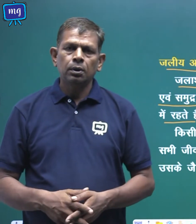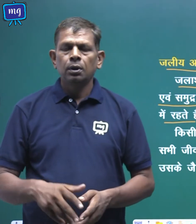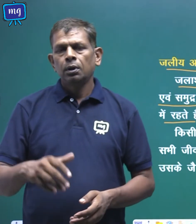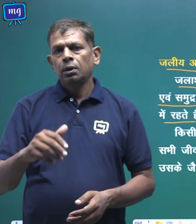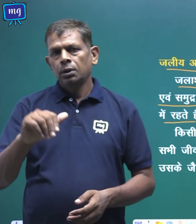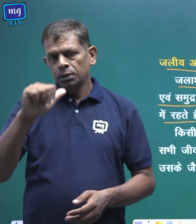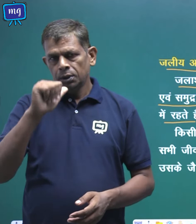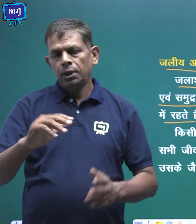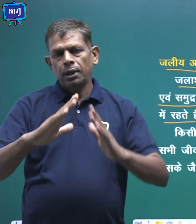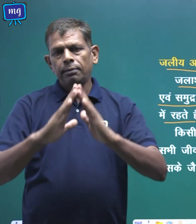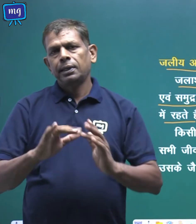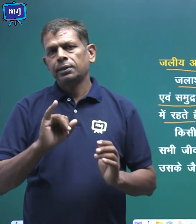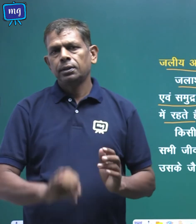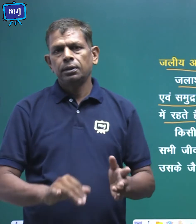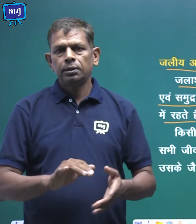जलीय आवास है।